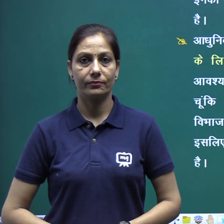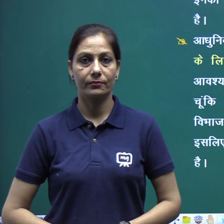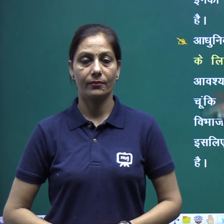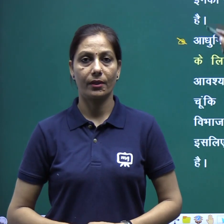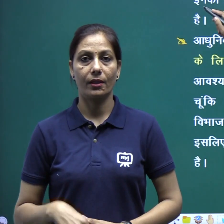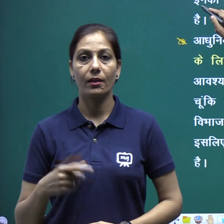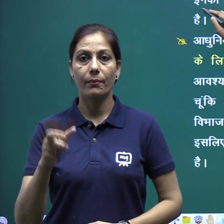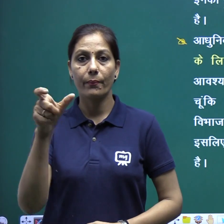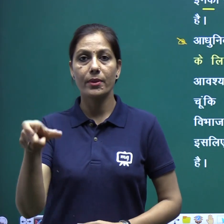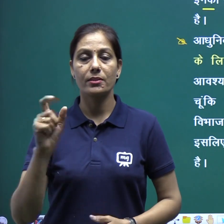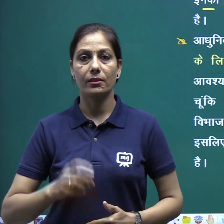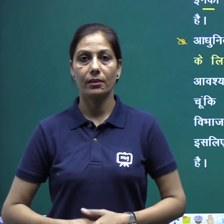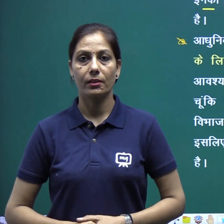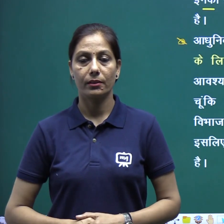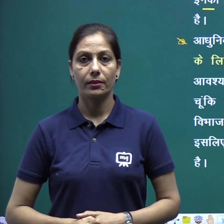इनकी